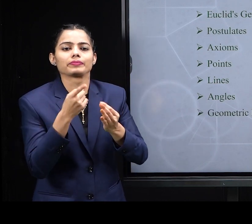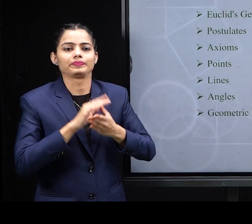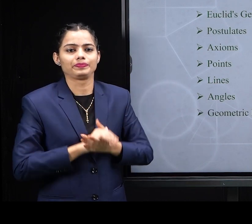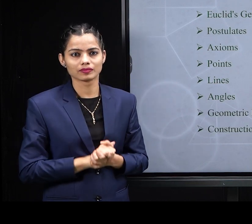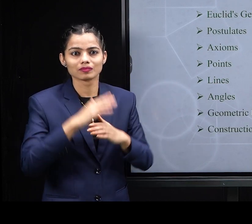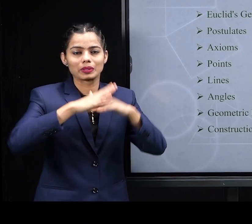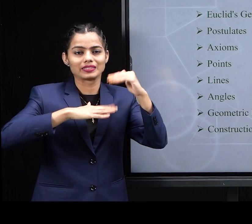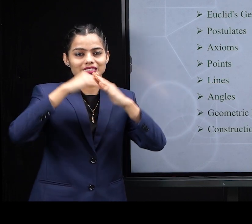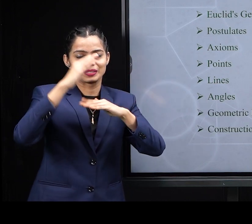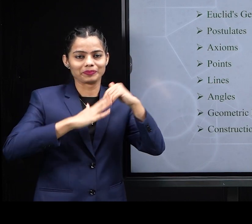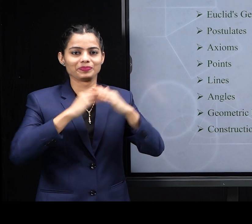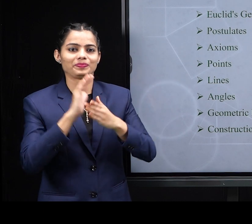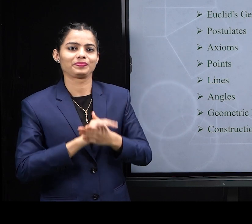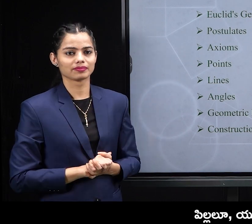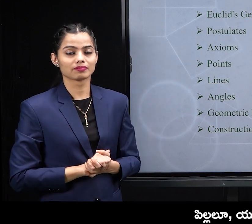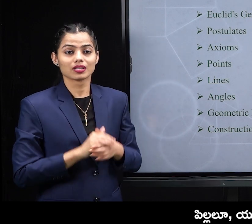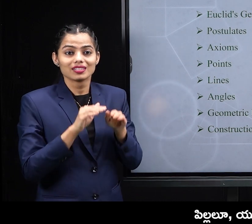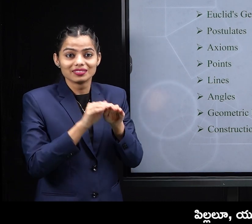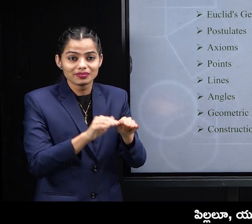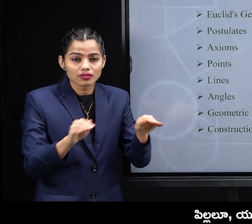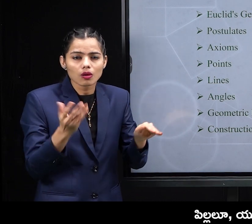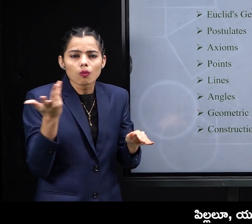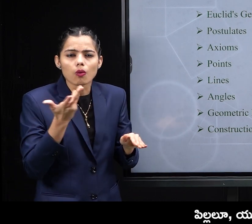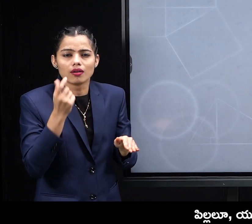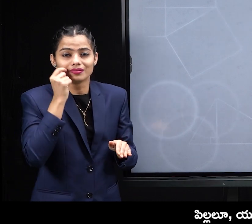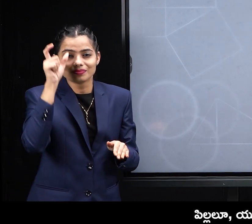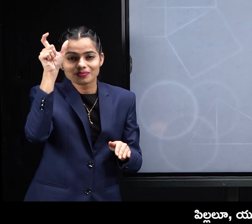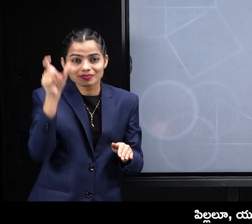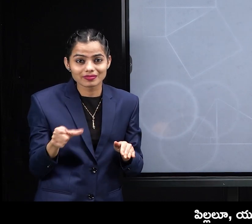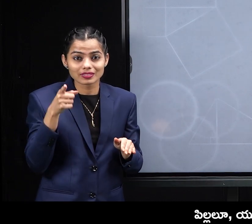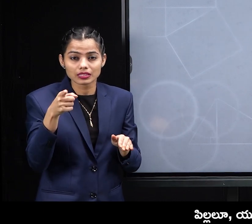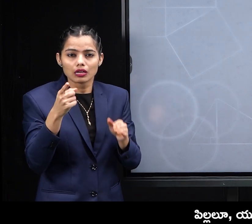పిల్లలు యూక్లిడ్ జామితి అంటే ఇమిటి